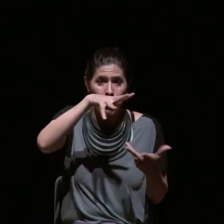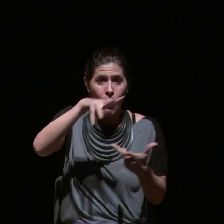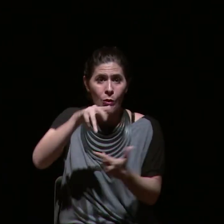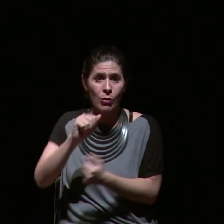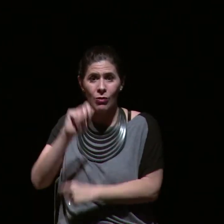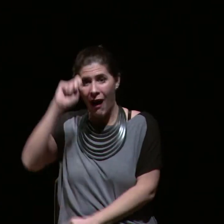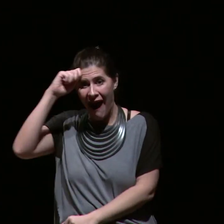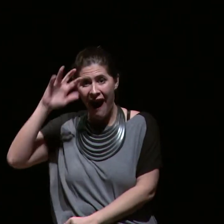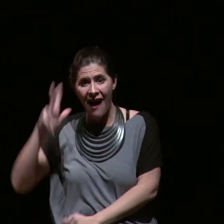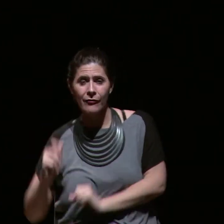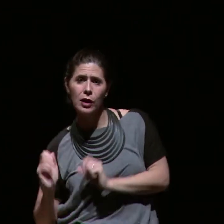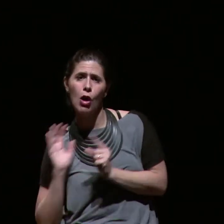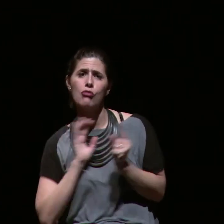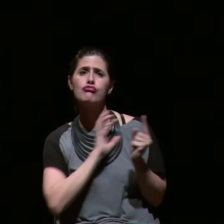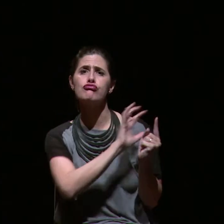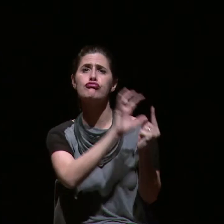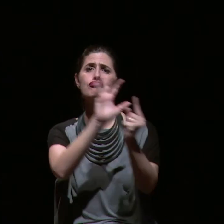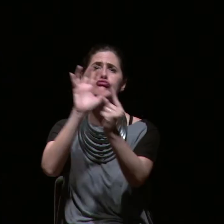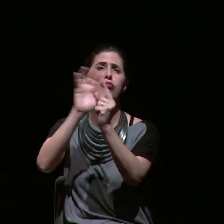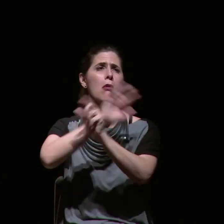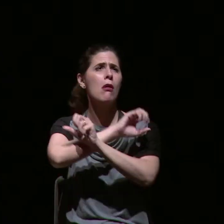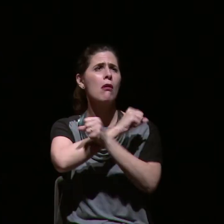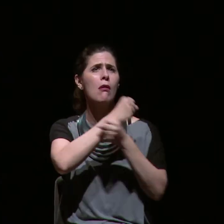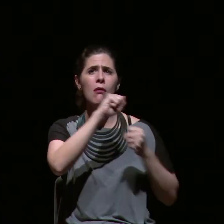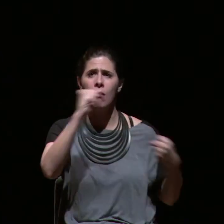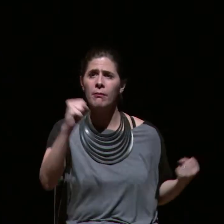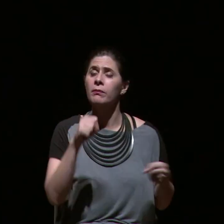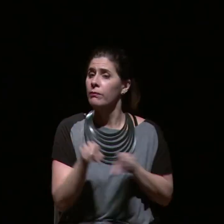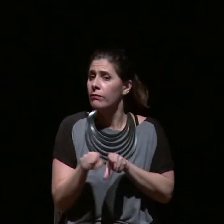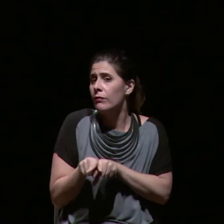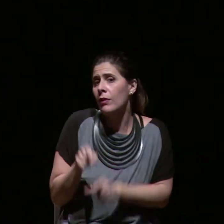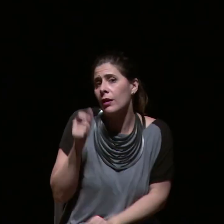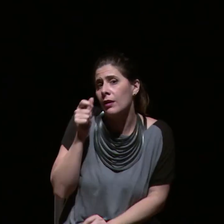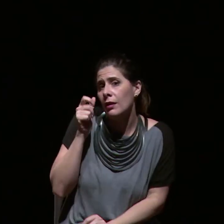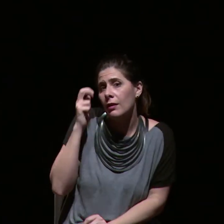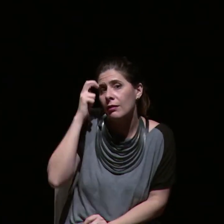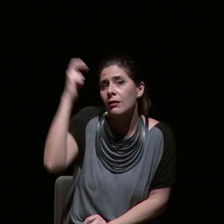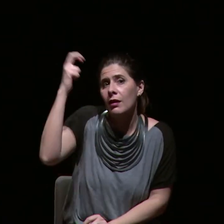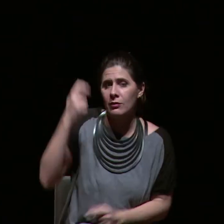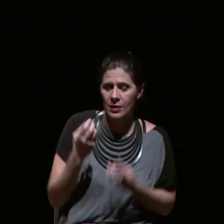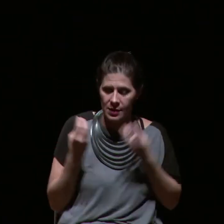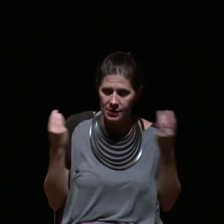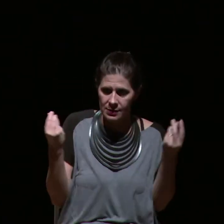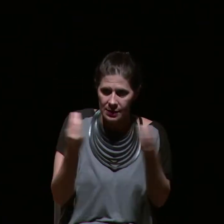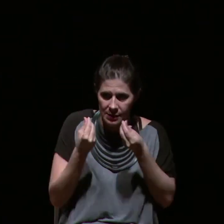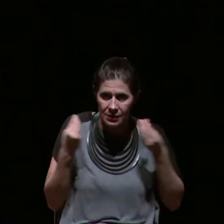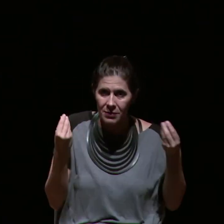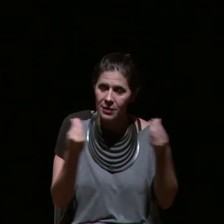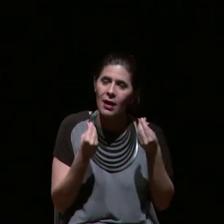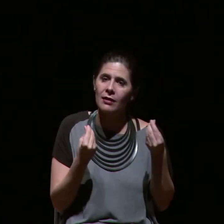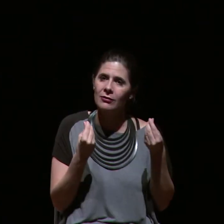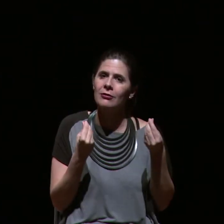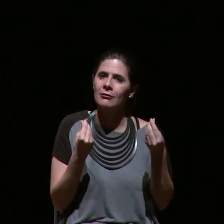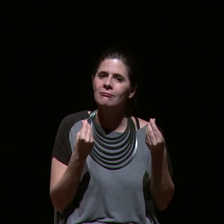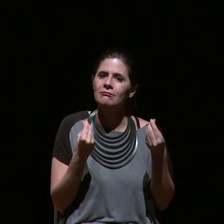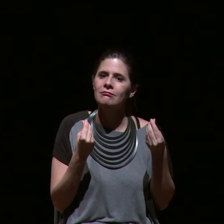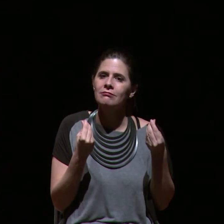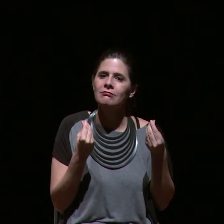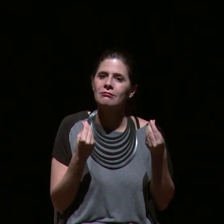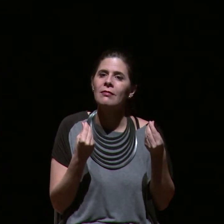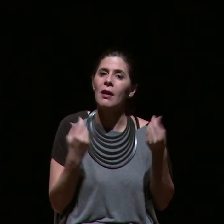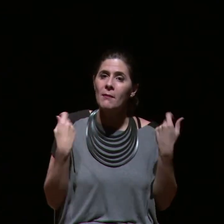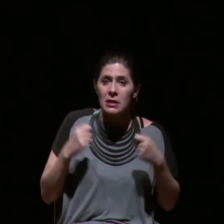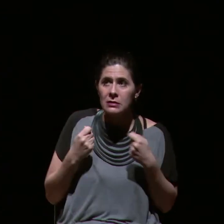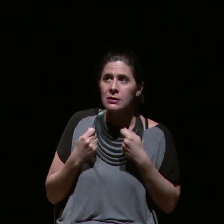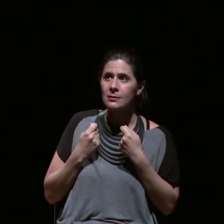contemporâneo e a complexa forma com que estas inteligências e sensibilidades resistem à opressão e à violência, ainda que se fundam nas demais